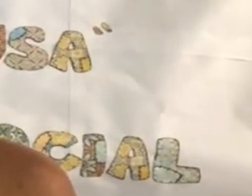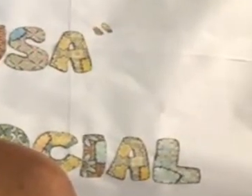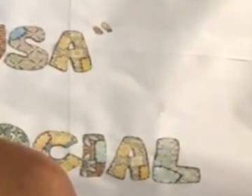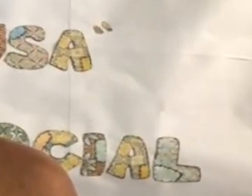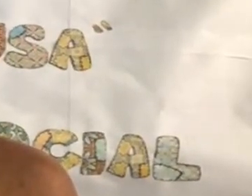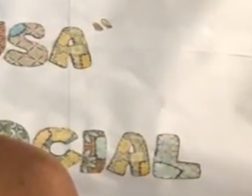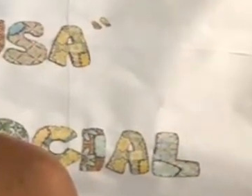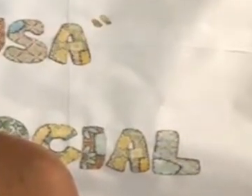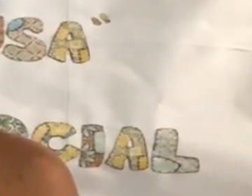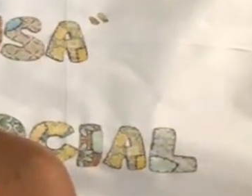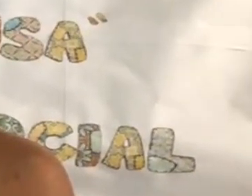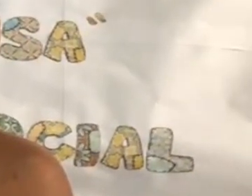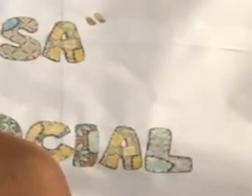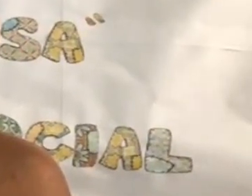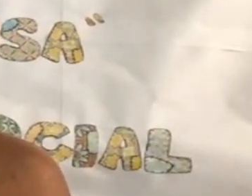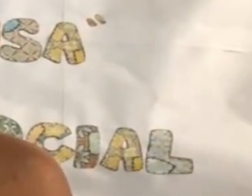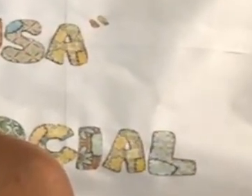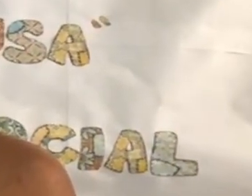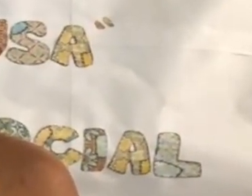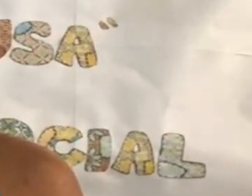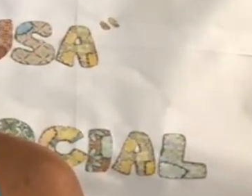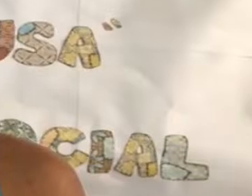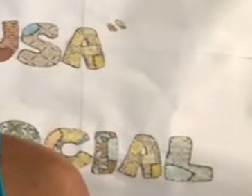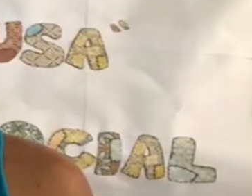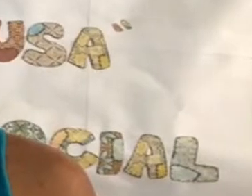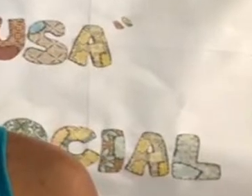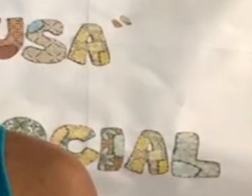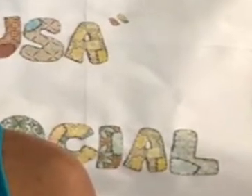Na formatura,